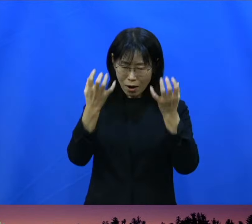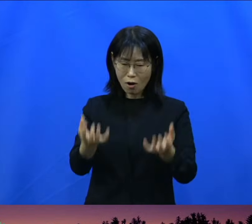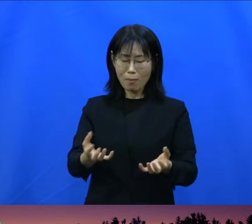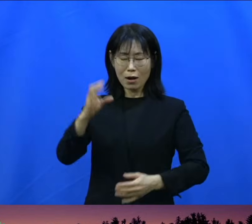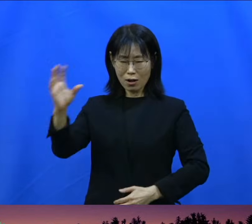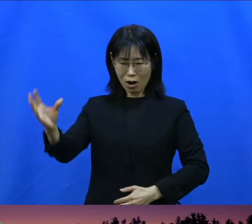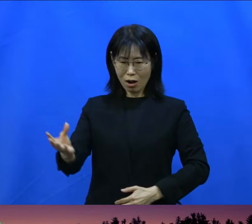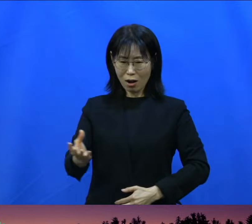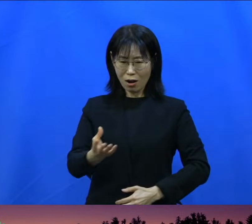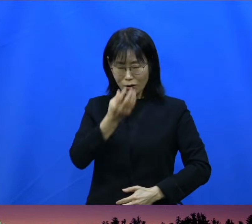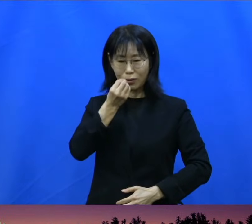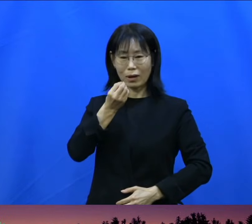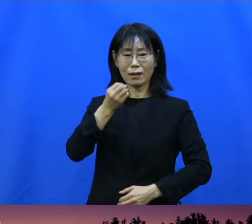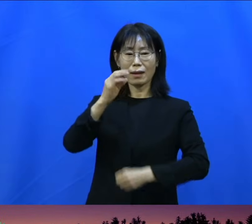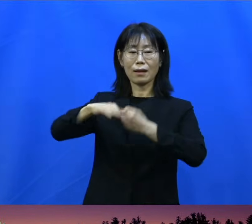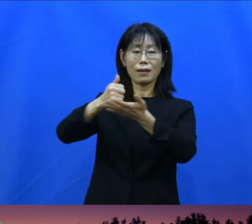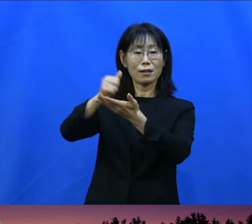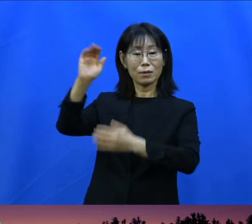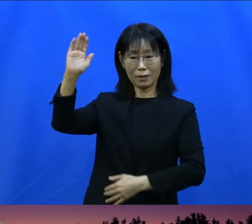우리의 상상을 넘어선 거예요.